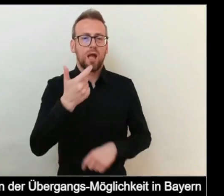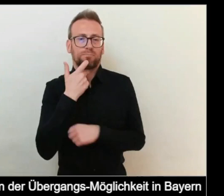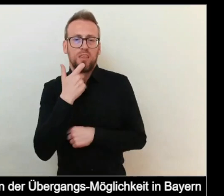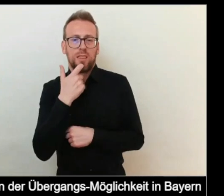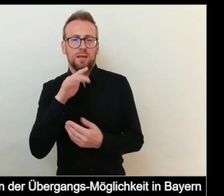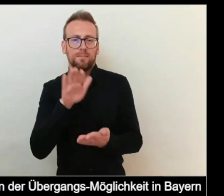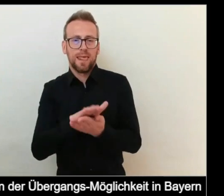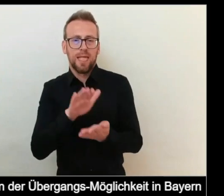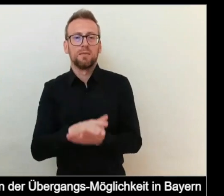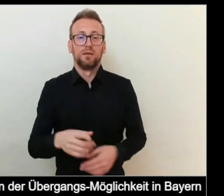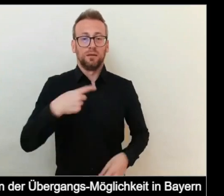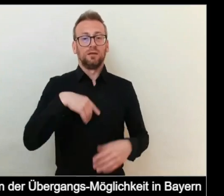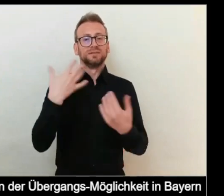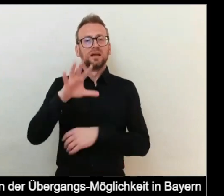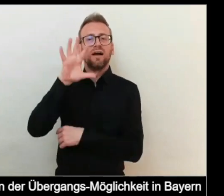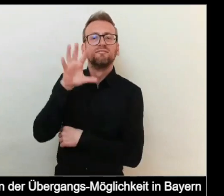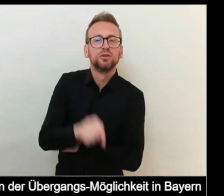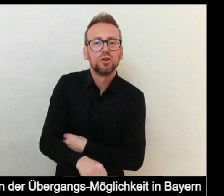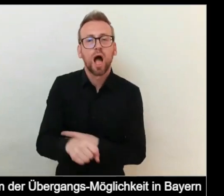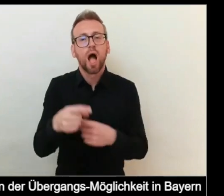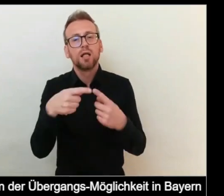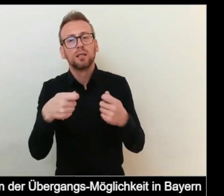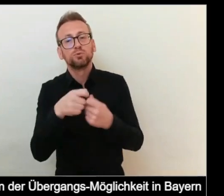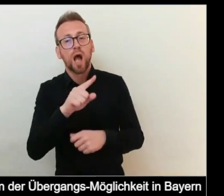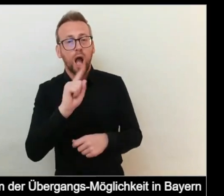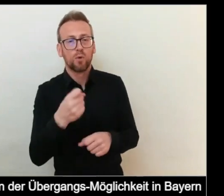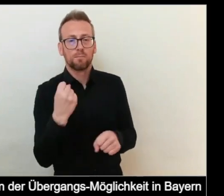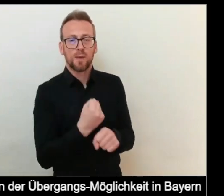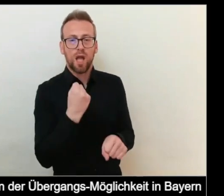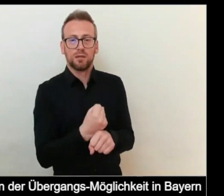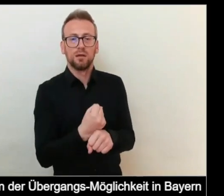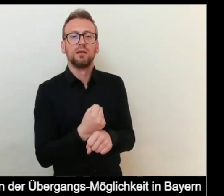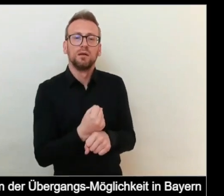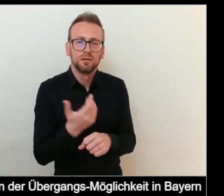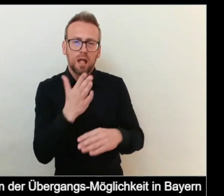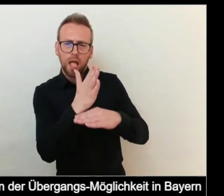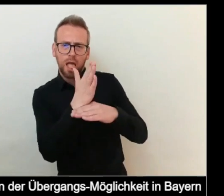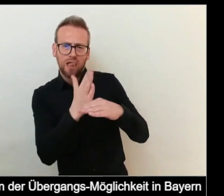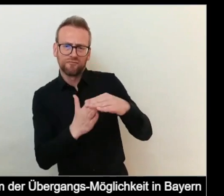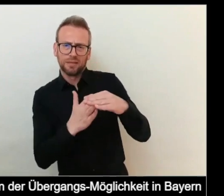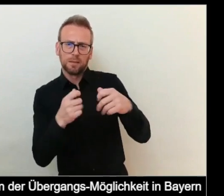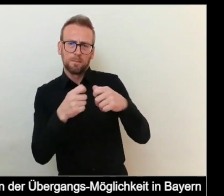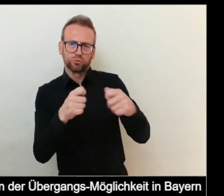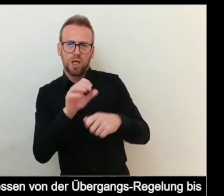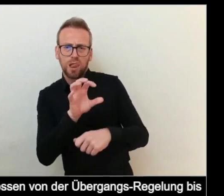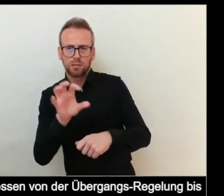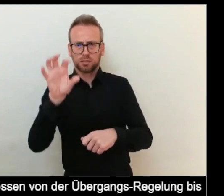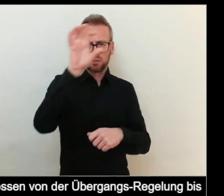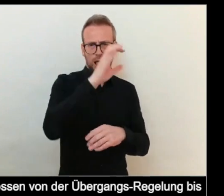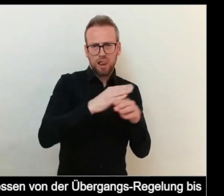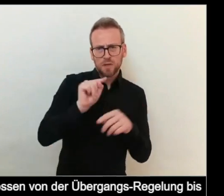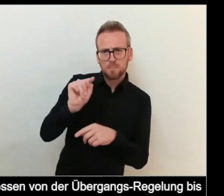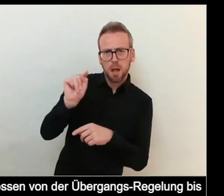unsere 15. Verordnung bis zum 2. April verlängern und jedoch